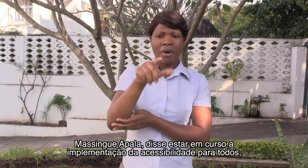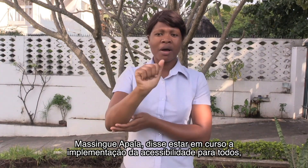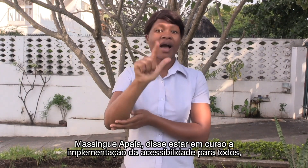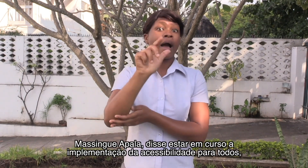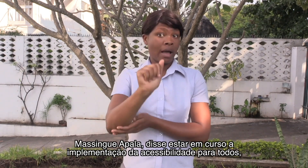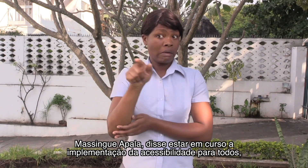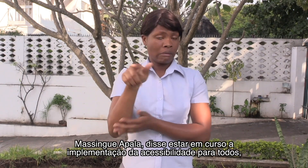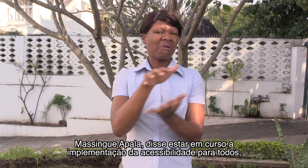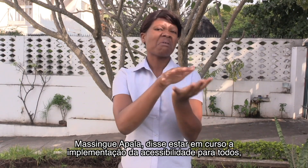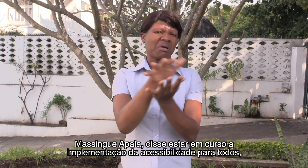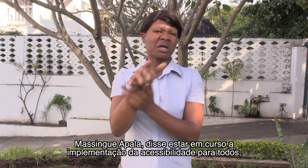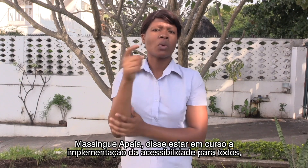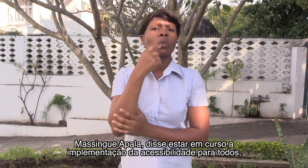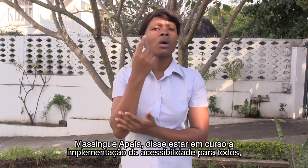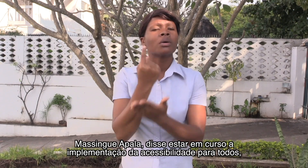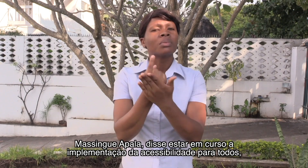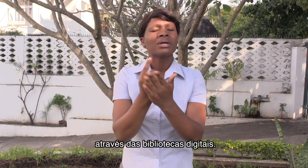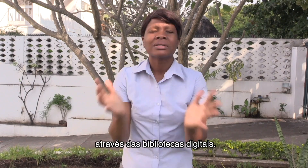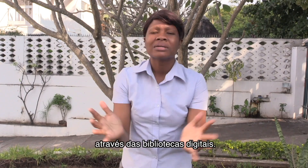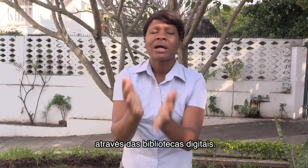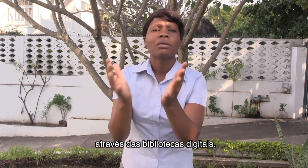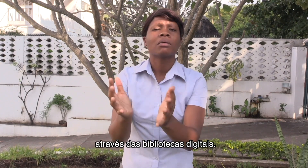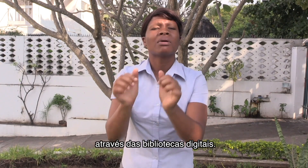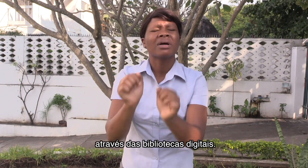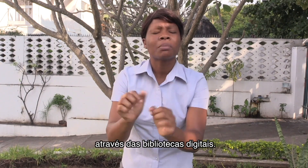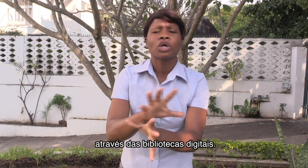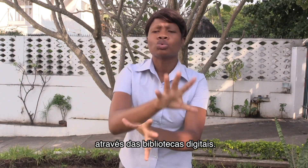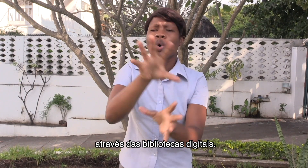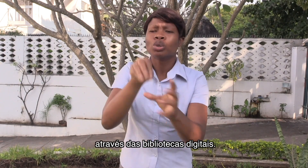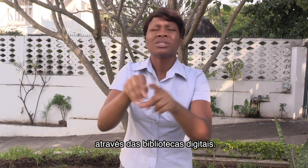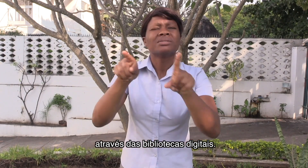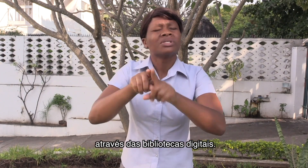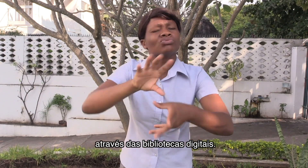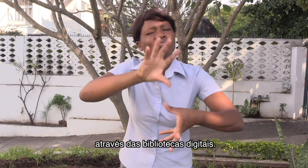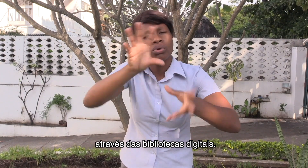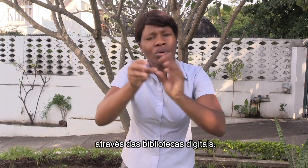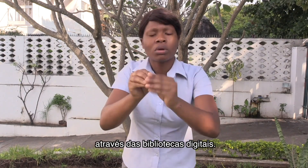a implementação da acessibilidade para todos através das bibliotecas digitais.